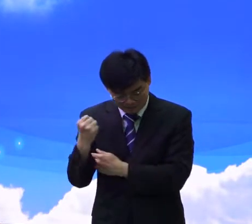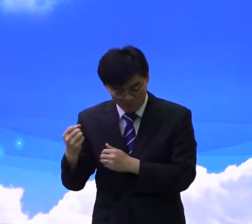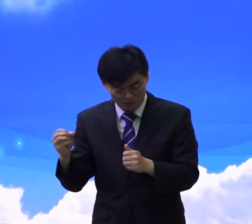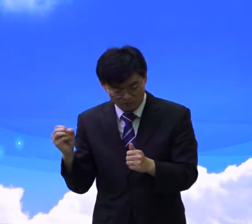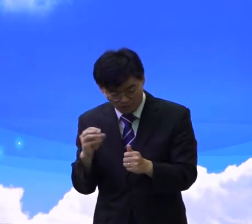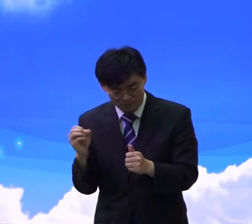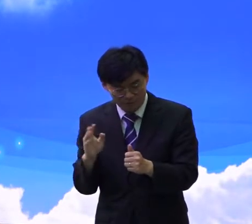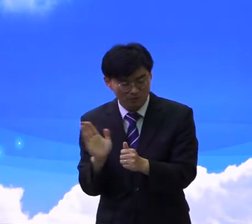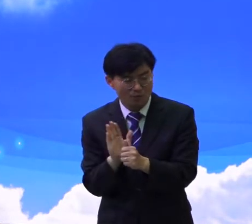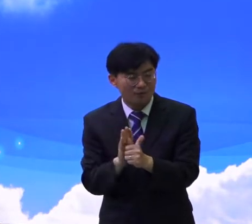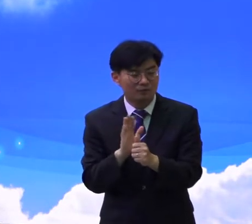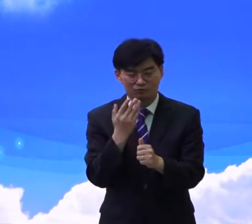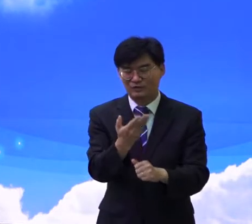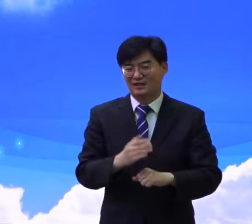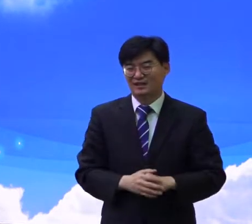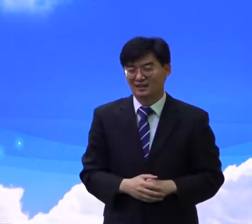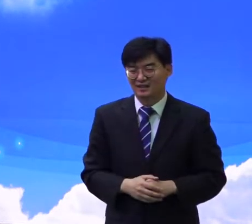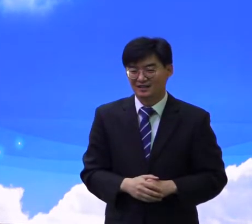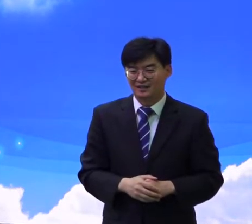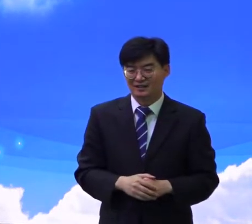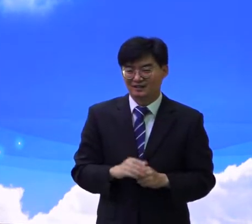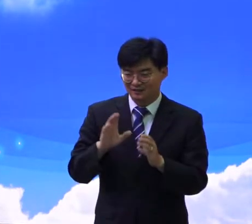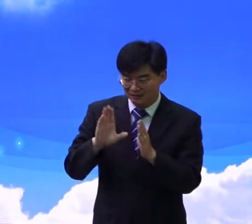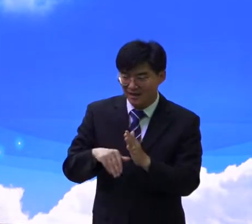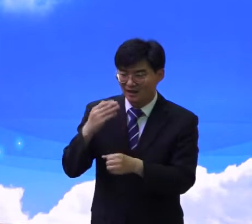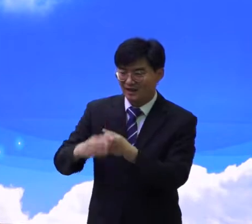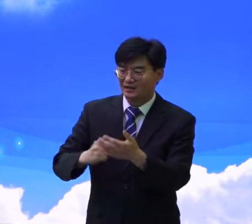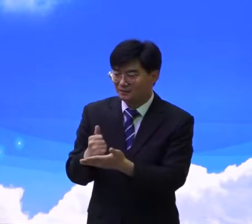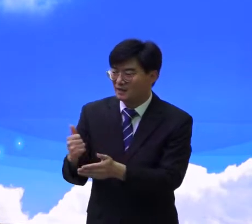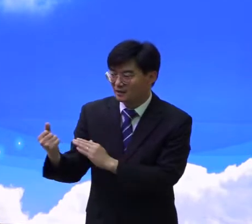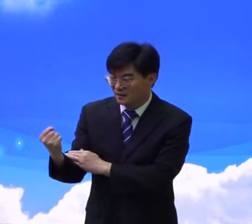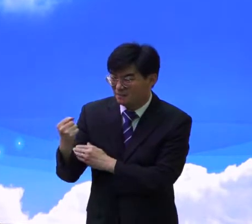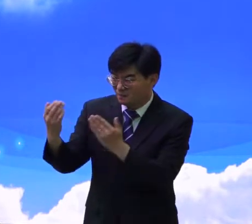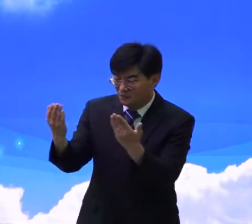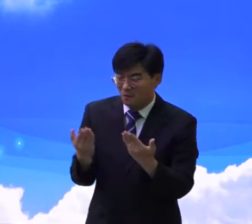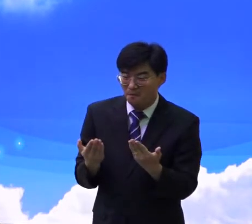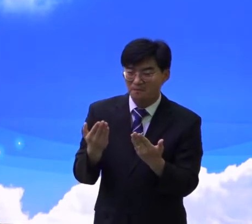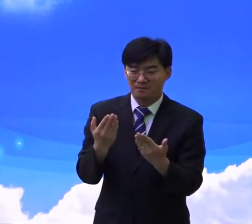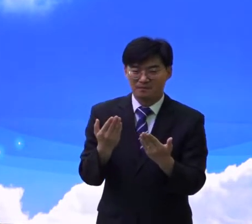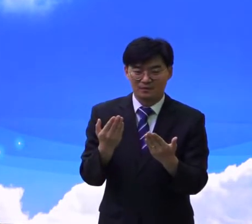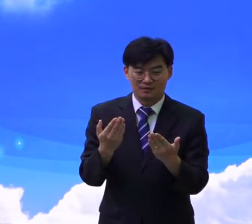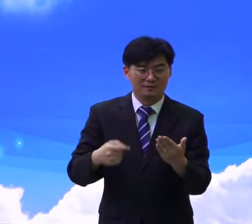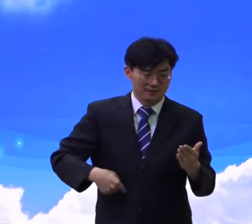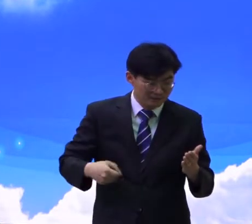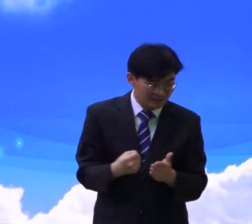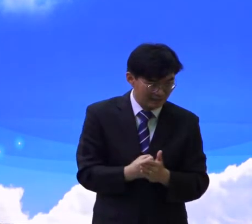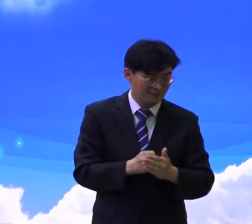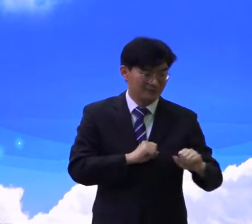힘차게 달려가는 큰 용사의 삶을 살아가게 될 것입니다.